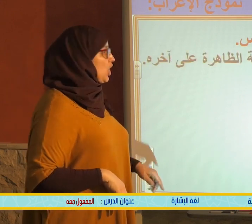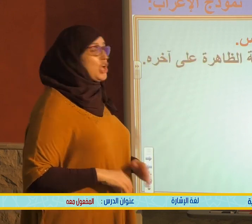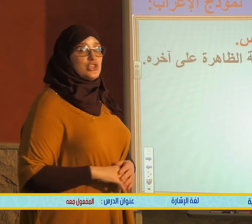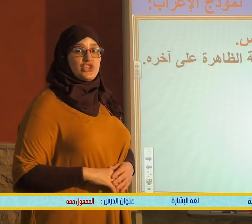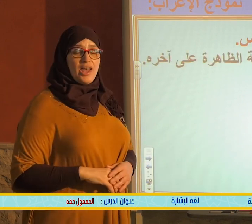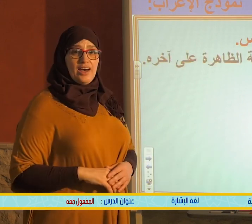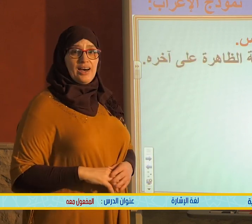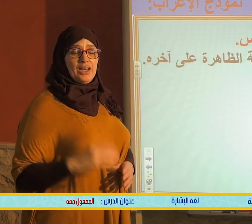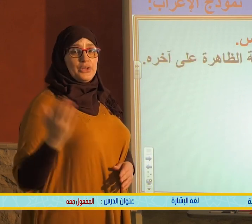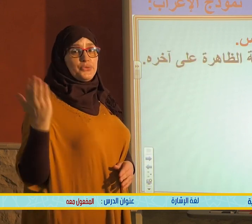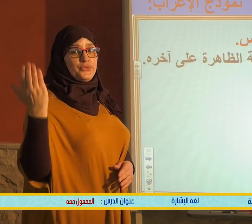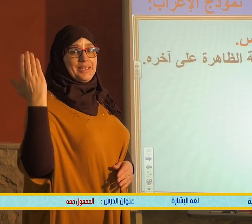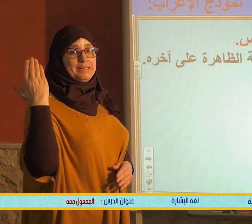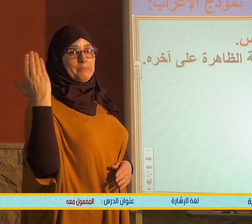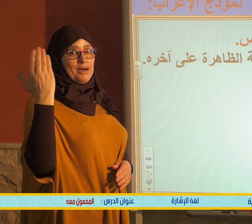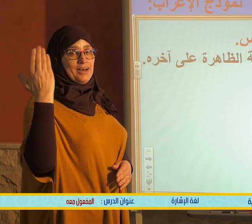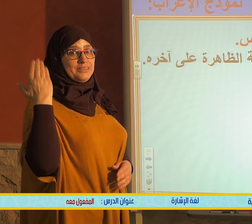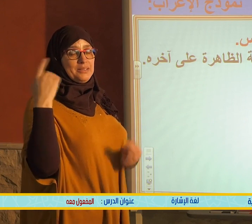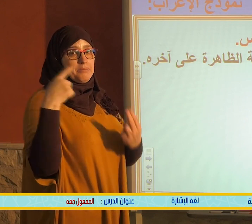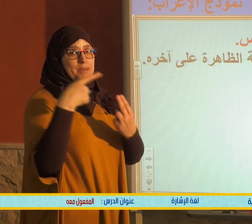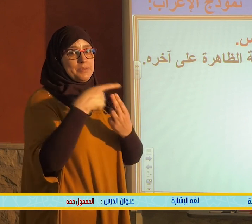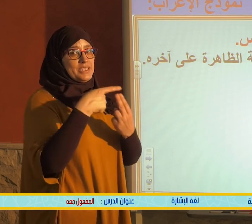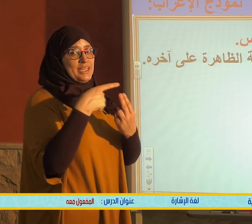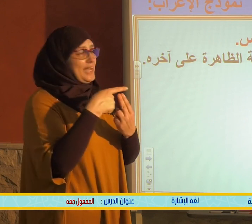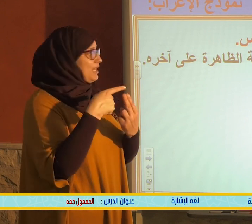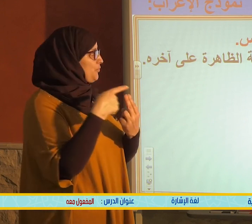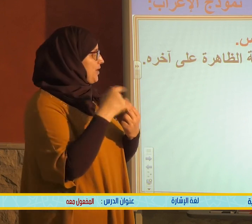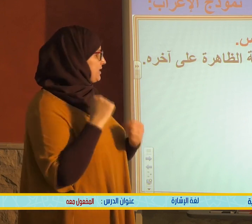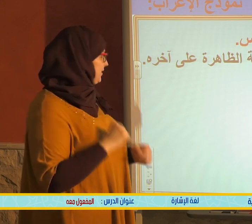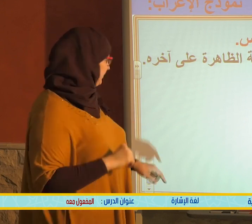جاء فعل ماض مبني على الفتح.